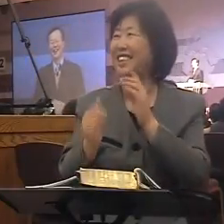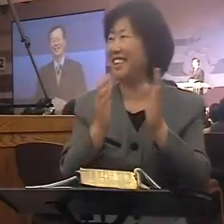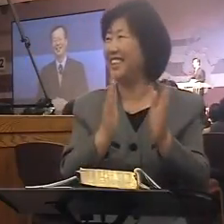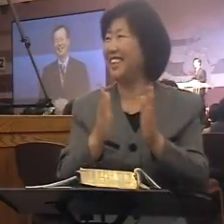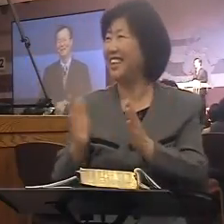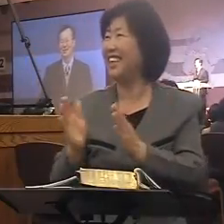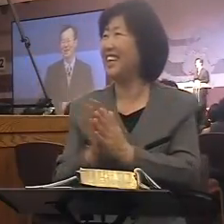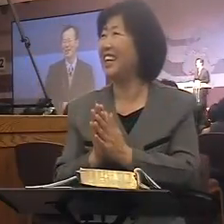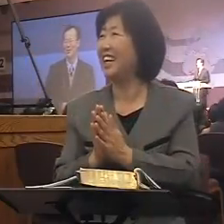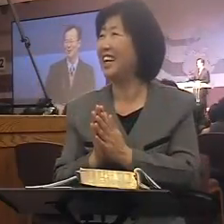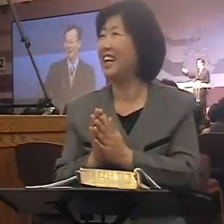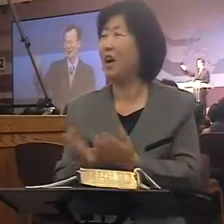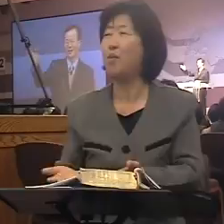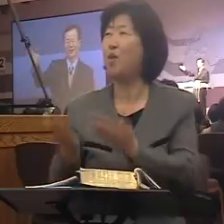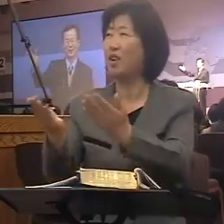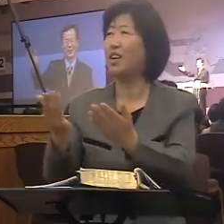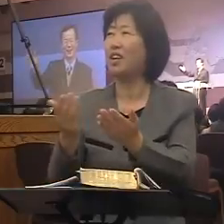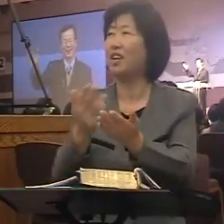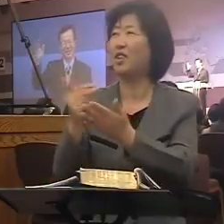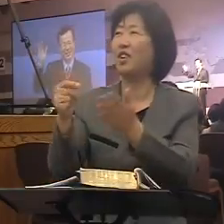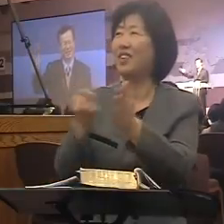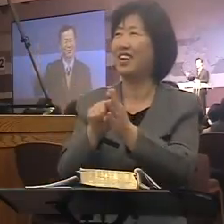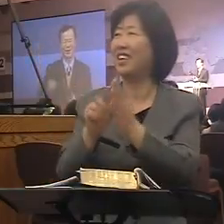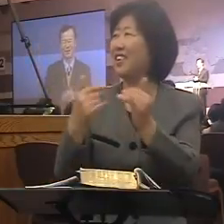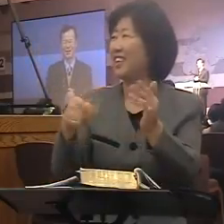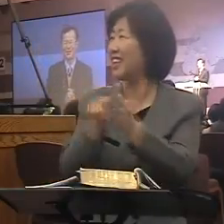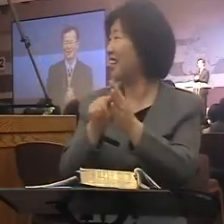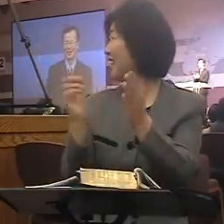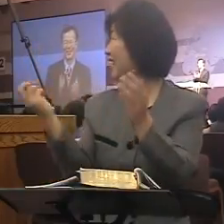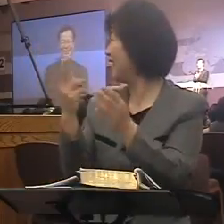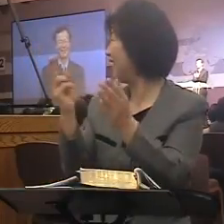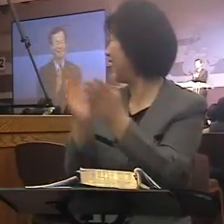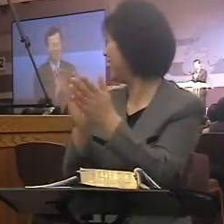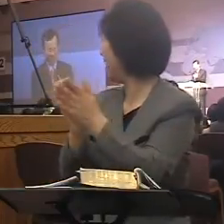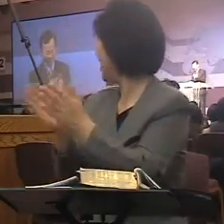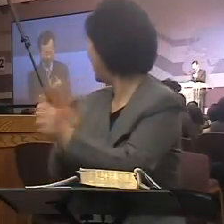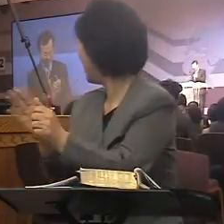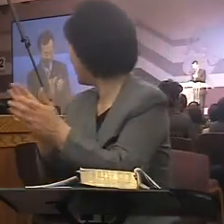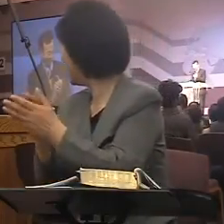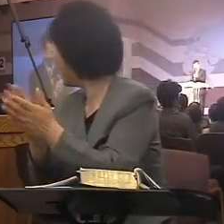이제 봉사할 주님의 백성들을 위해 다시 한번 격려를 받습니다.